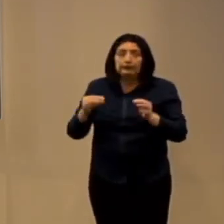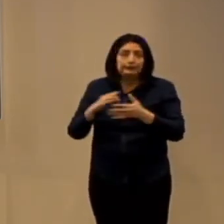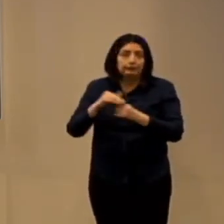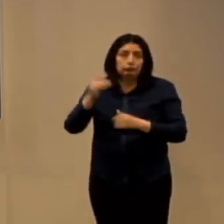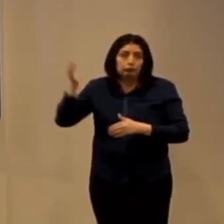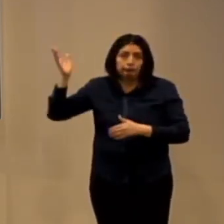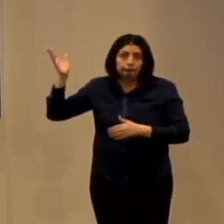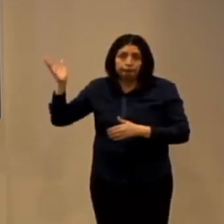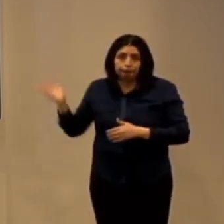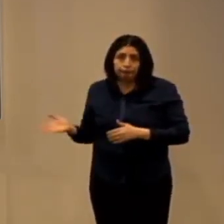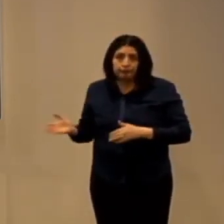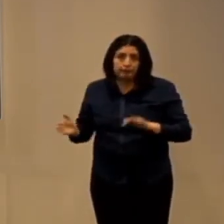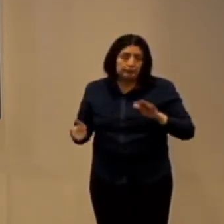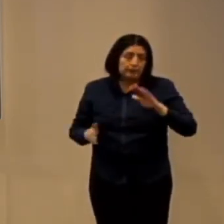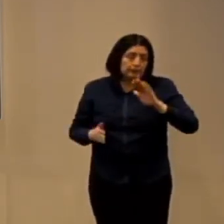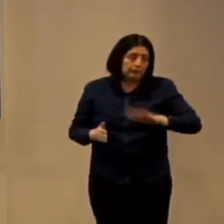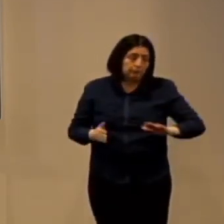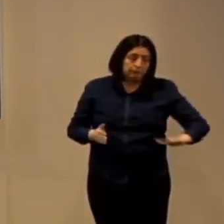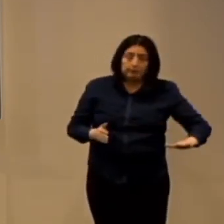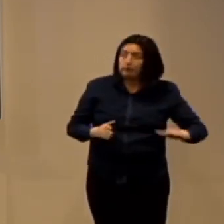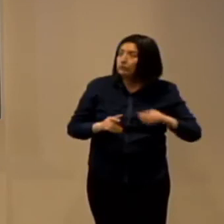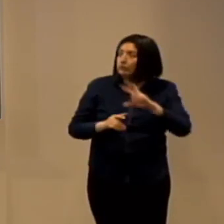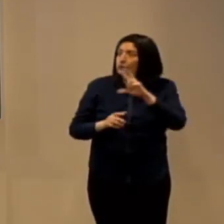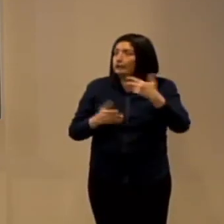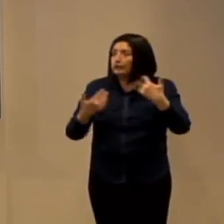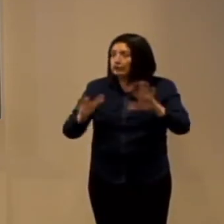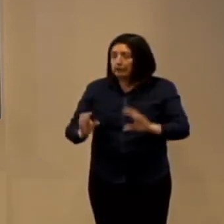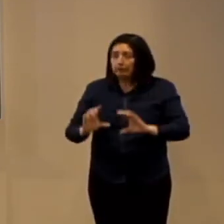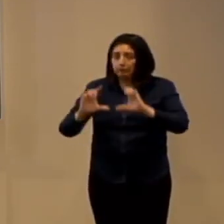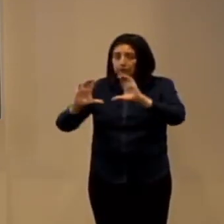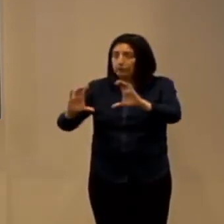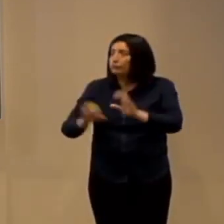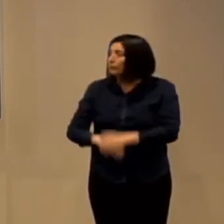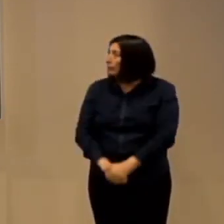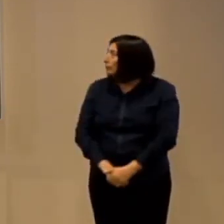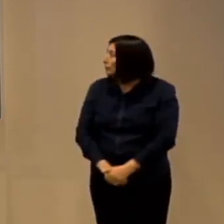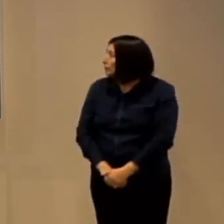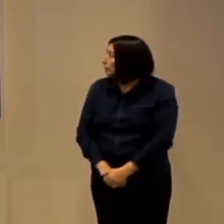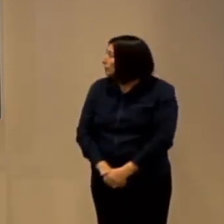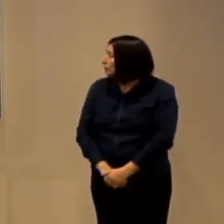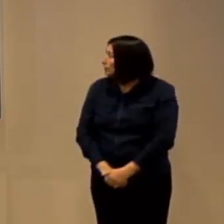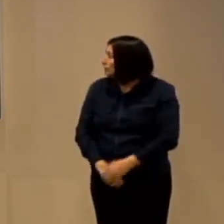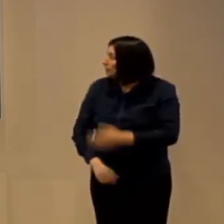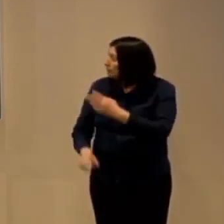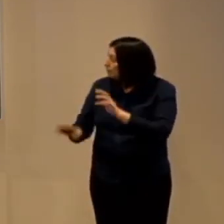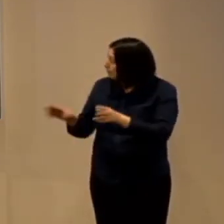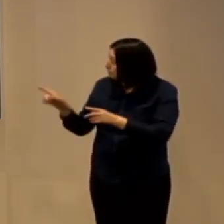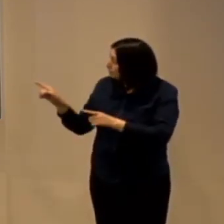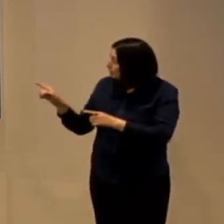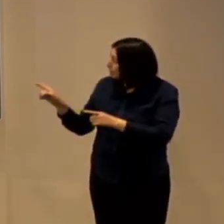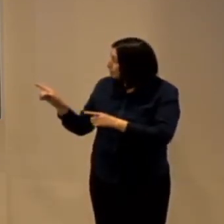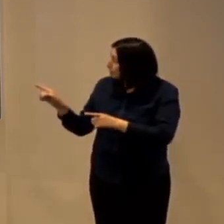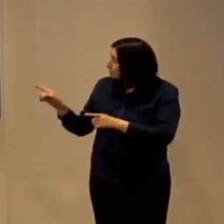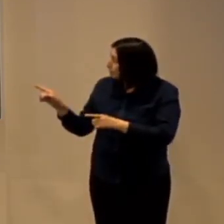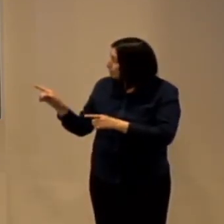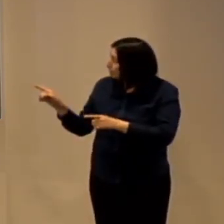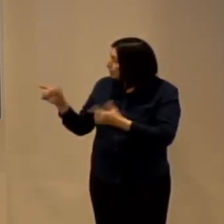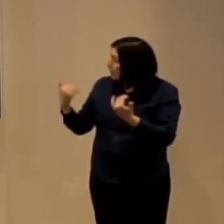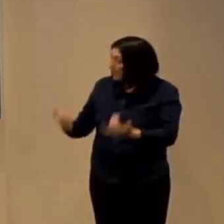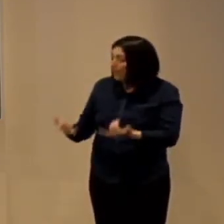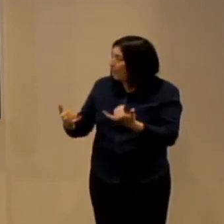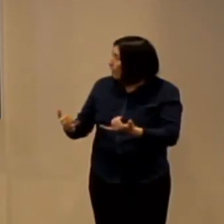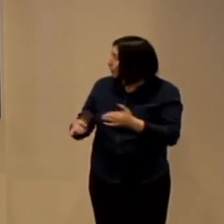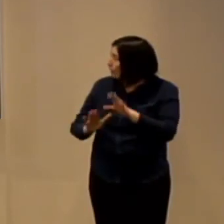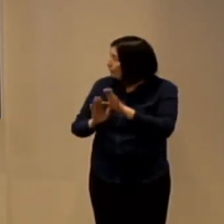historial, menores de 30 y totales que hemos certificado y estamos, miren, estamos aquí. En este